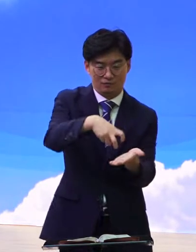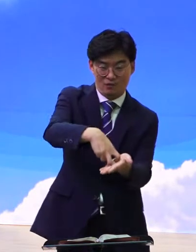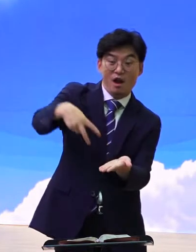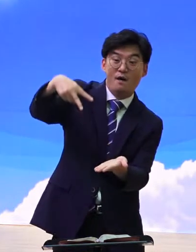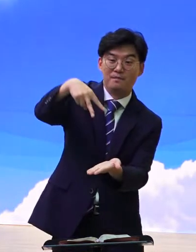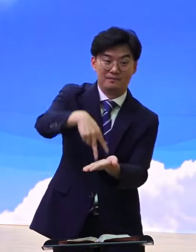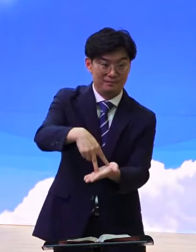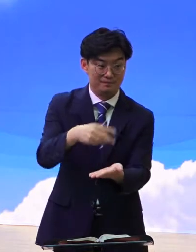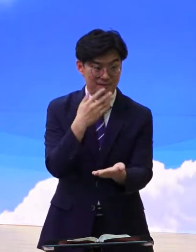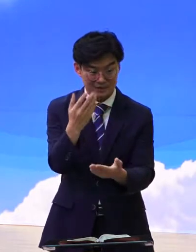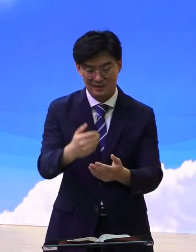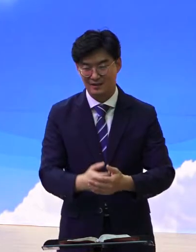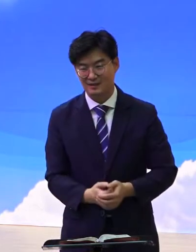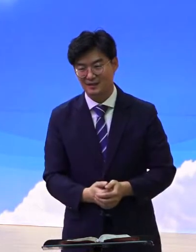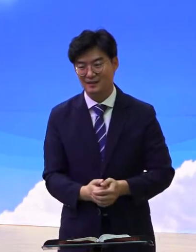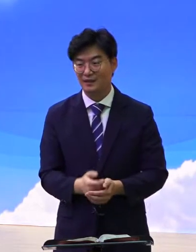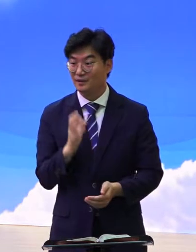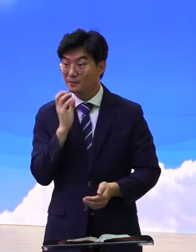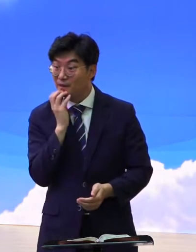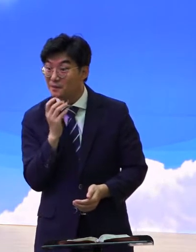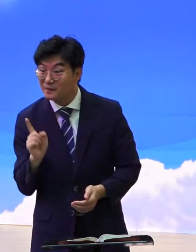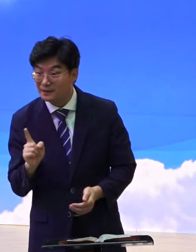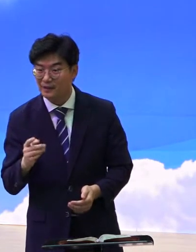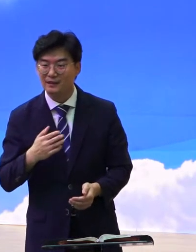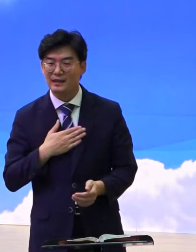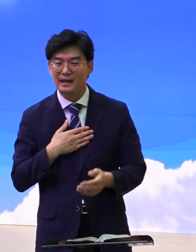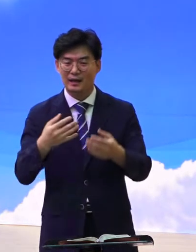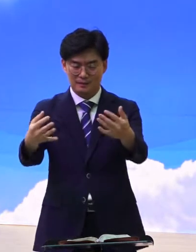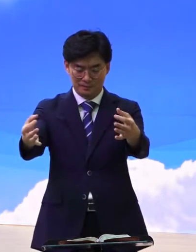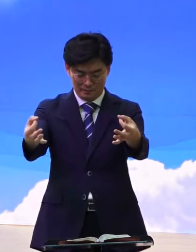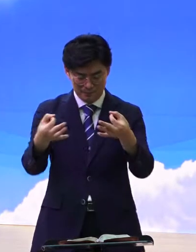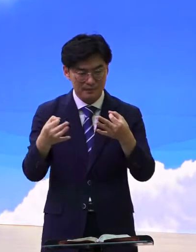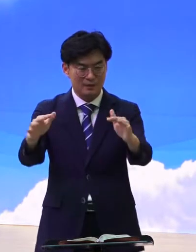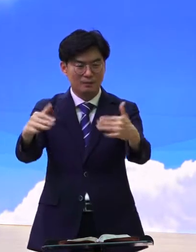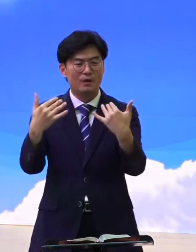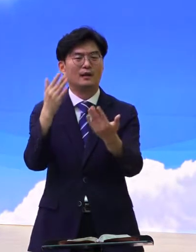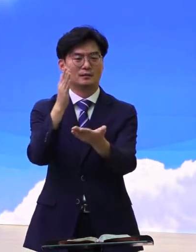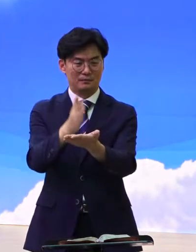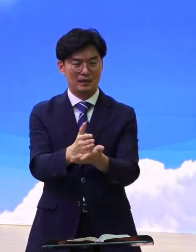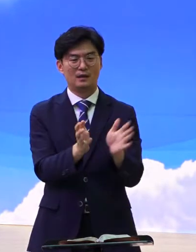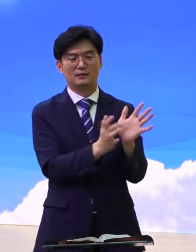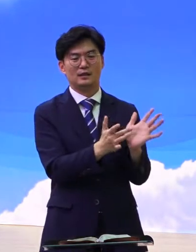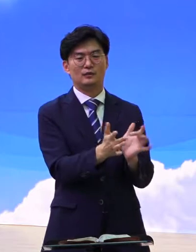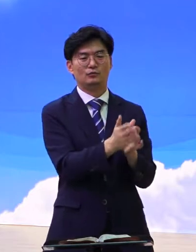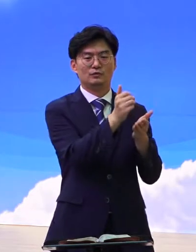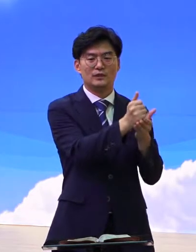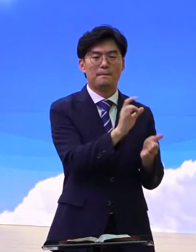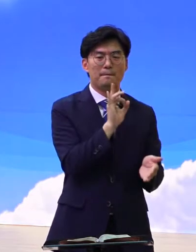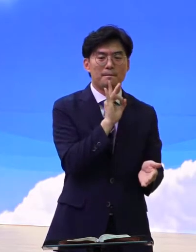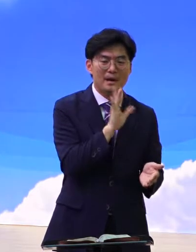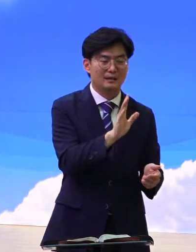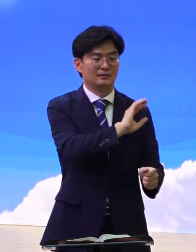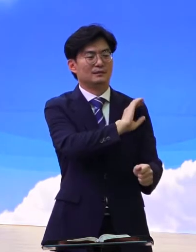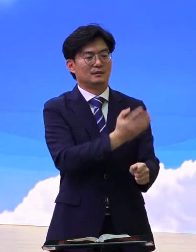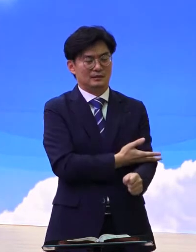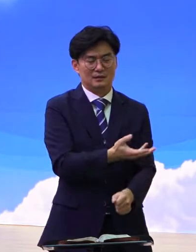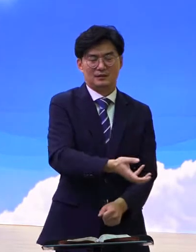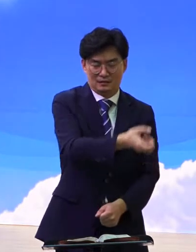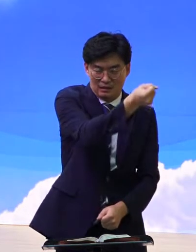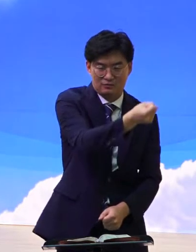베드로는 예수님만 높임받기를 원했습니다. 그런 후에 자기 앞에 모인 모든 사람들, 오늘 본문에